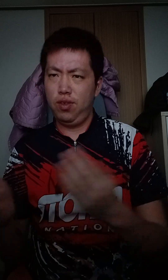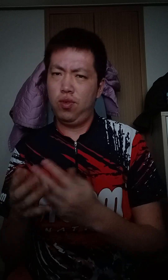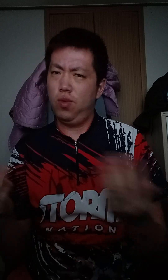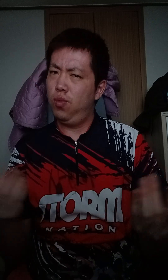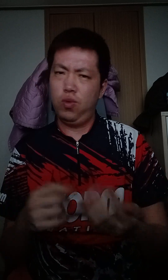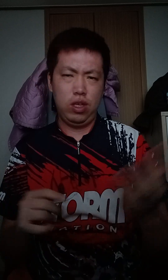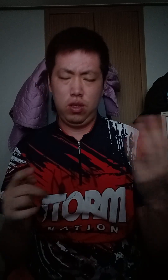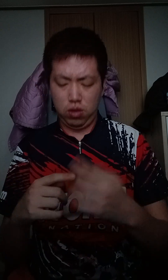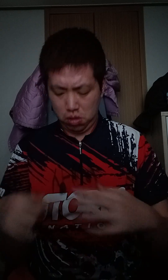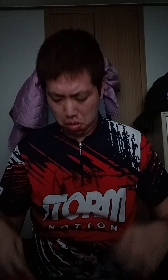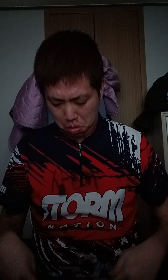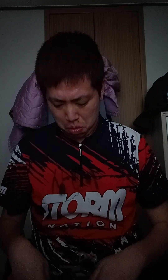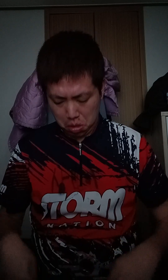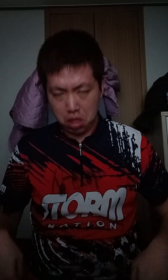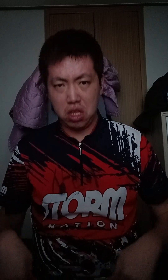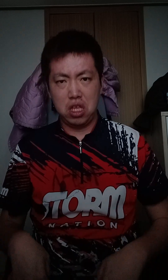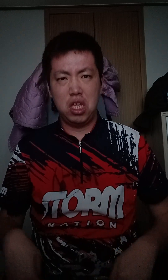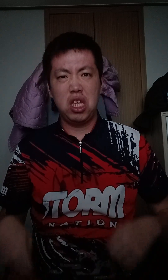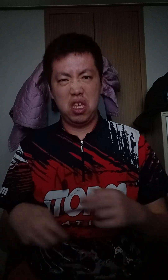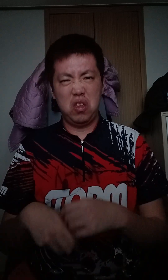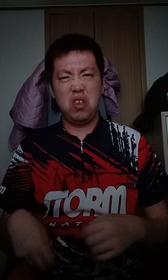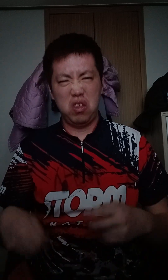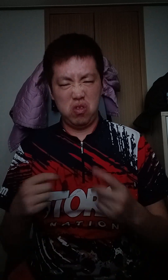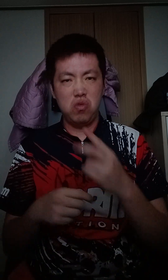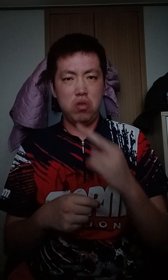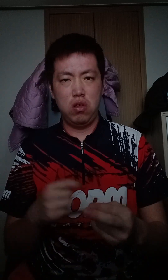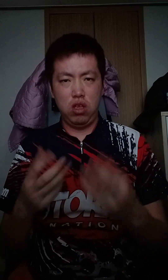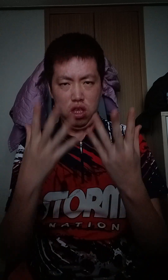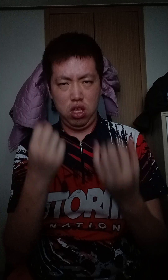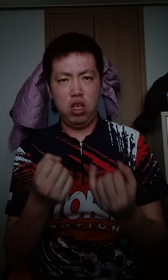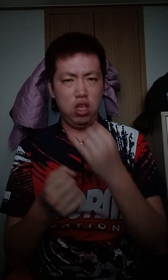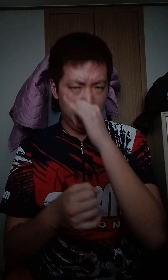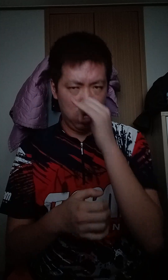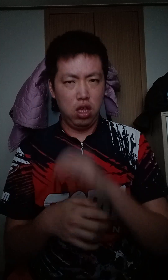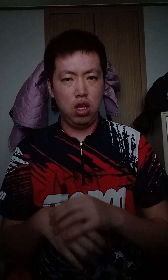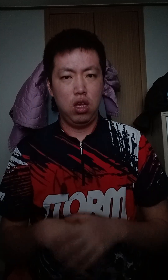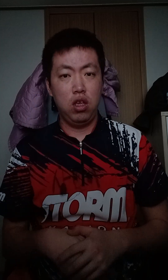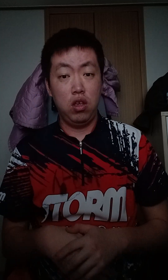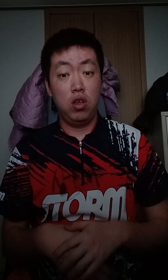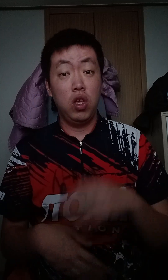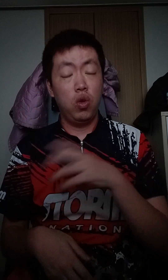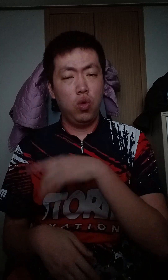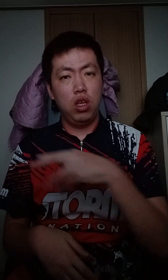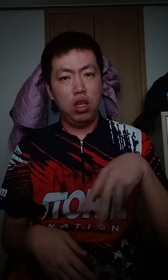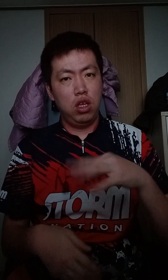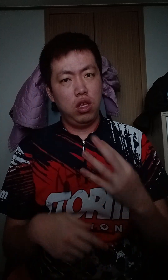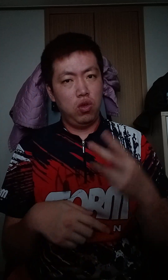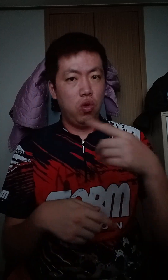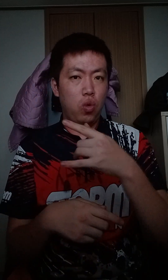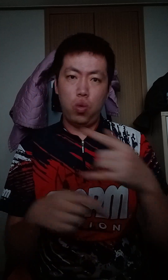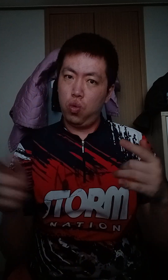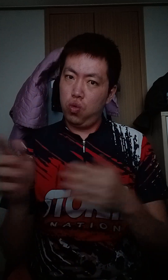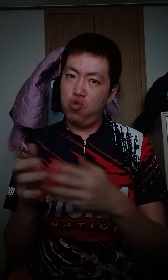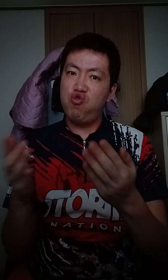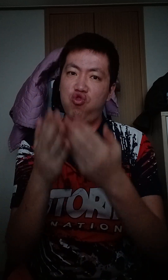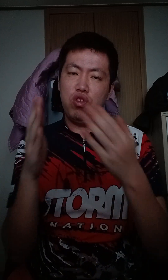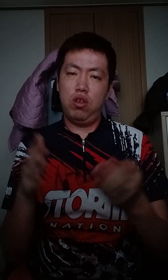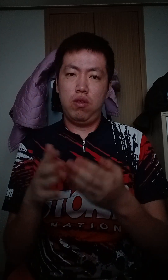참지 못하고 바지에다가 실수를 하는 경우들이 있기 때문에 한국도로공사가 전국 고속도로 휴게소에 만든